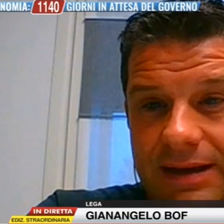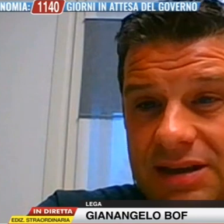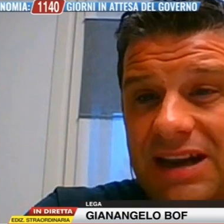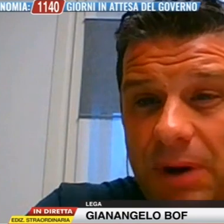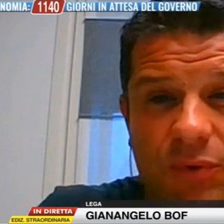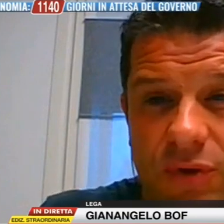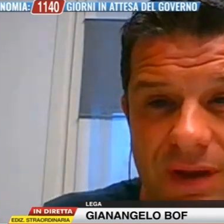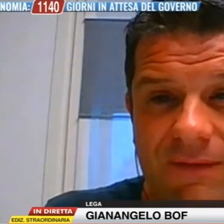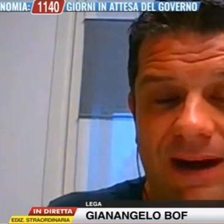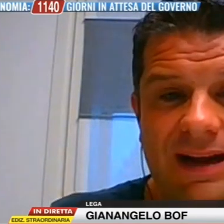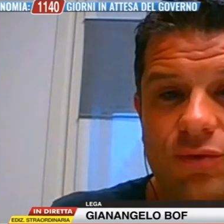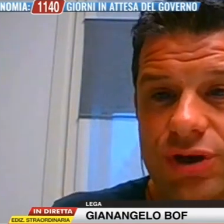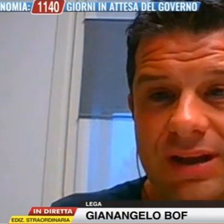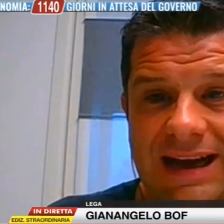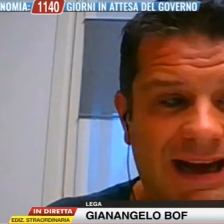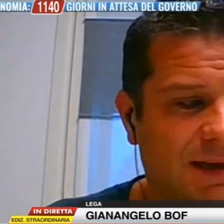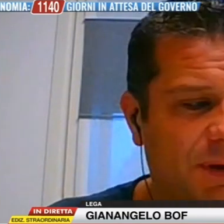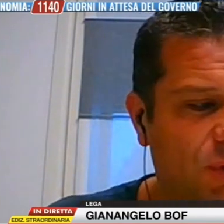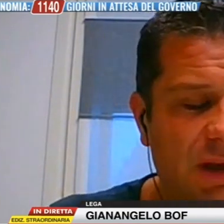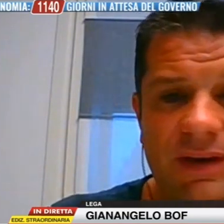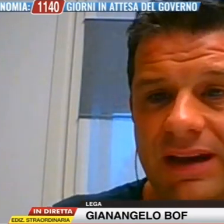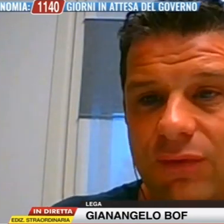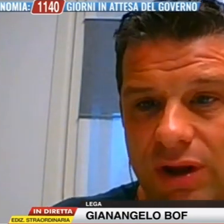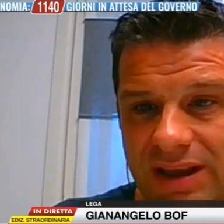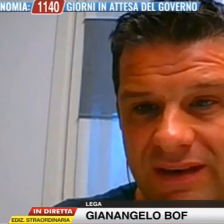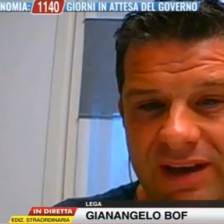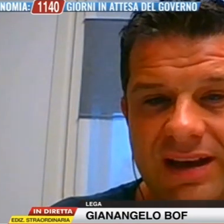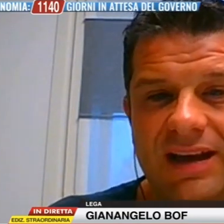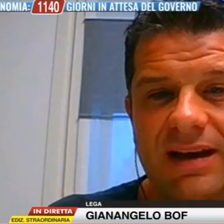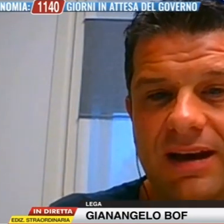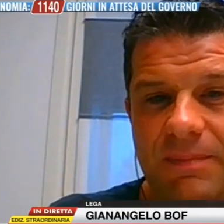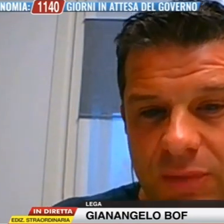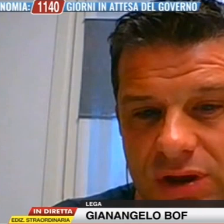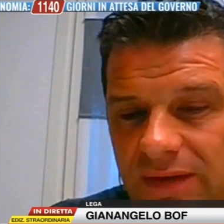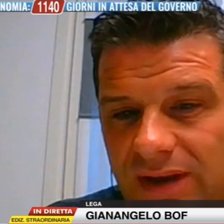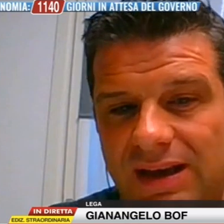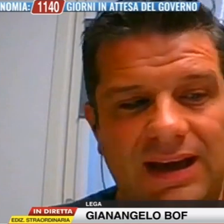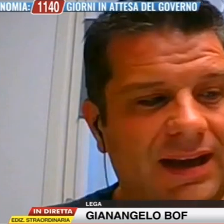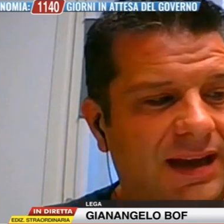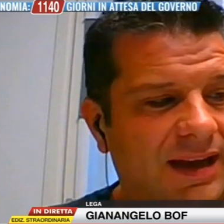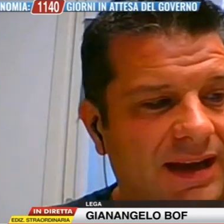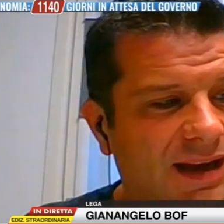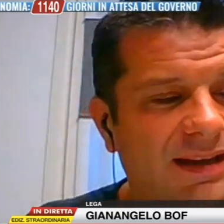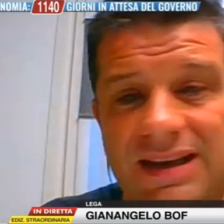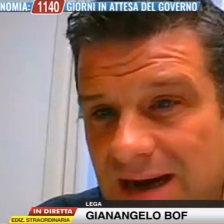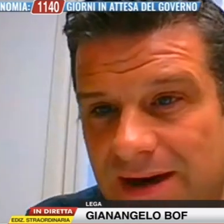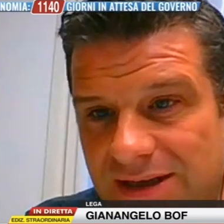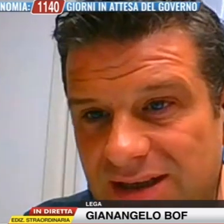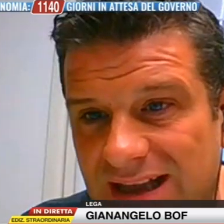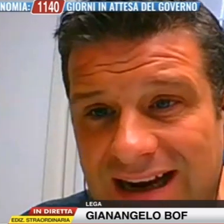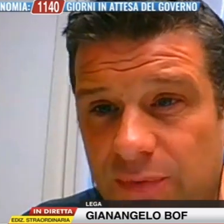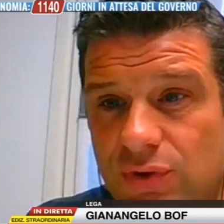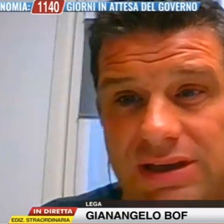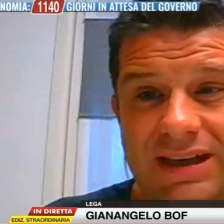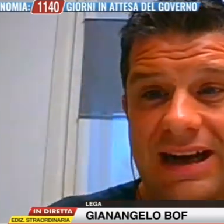se proprio non dovete fare uscire di casa per motivi lavorativi, per motivi di estrema